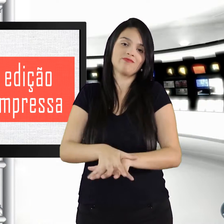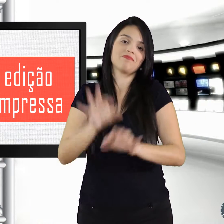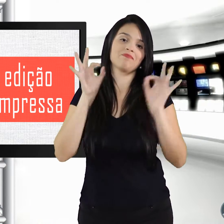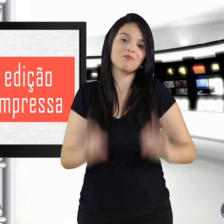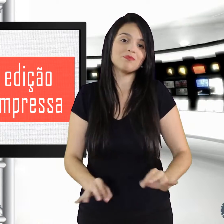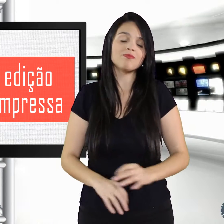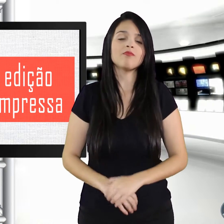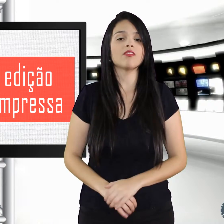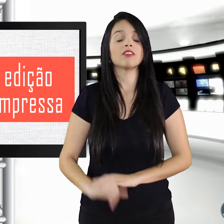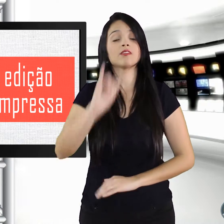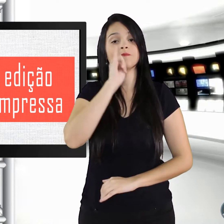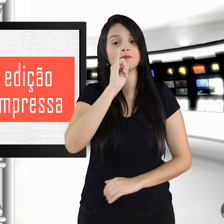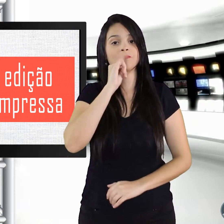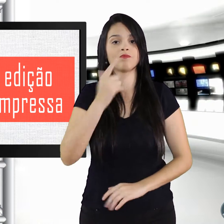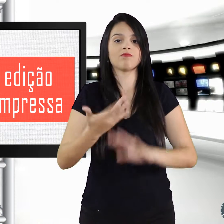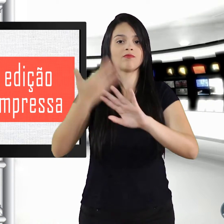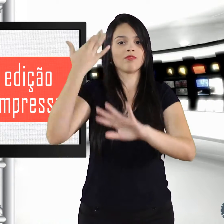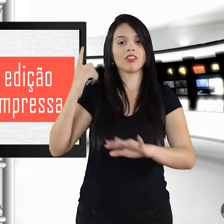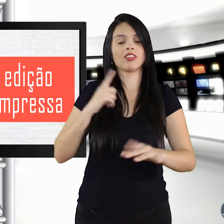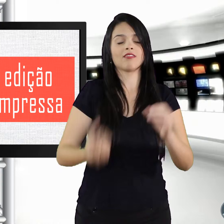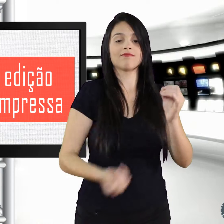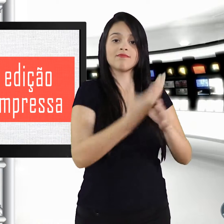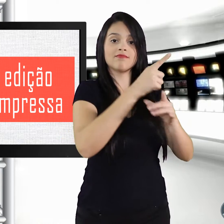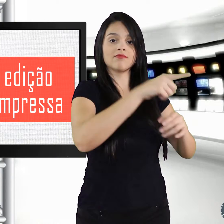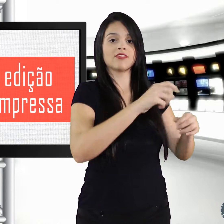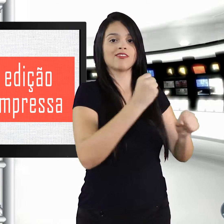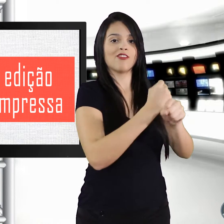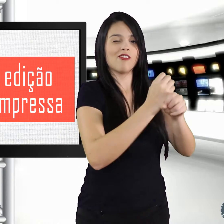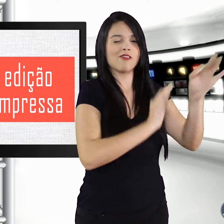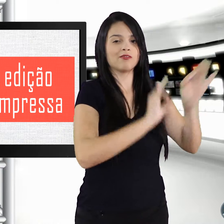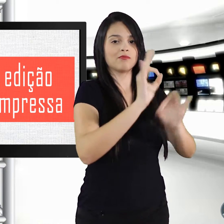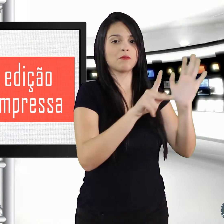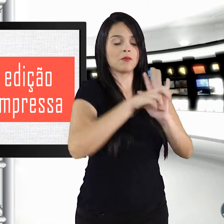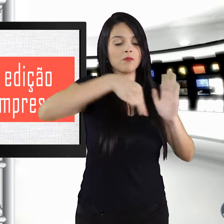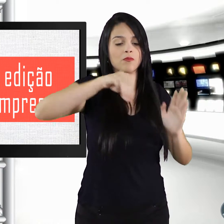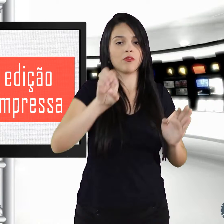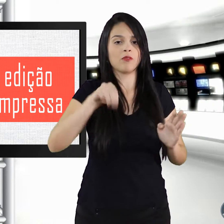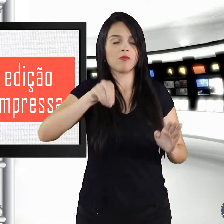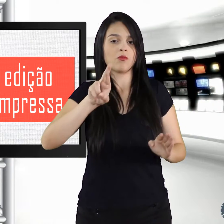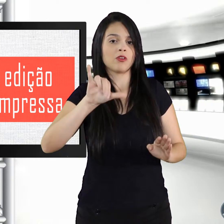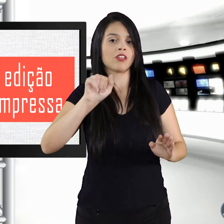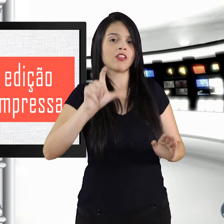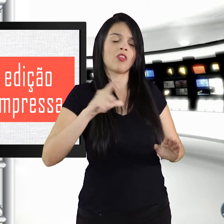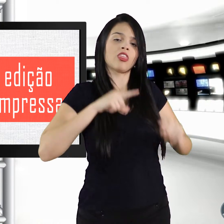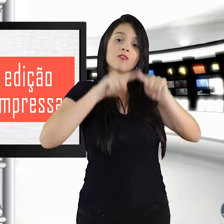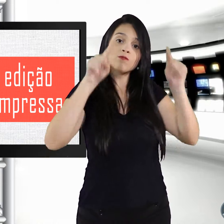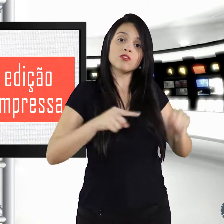ideia, quando inauguramos as obras do memorial, um funcionário com deficiência visual quase chorou ao perceber que o prédio no qual